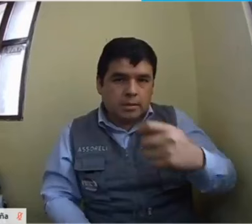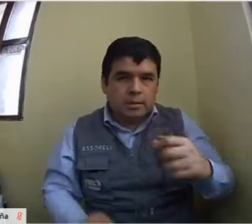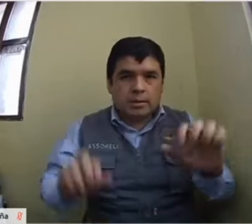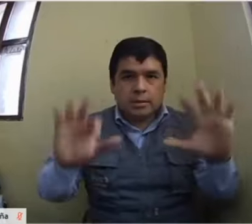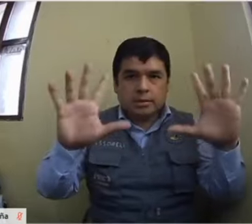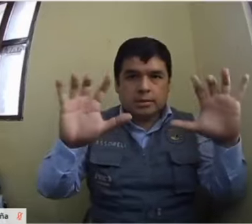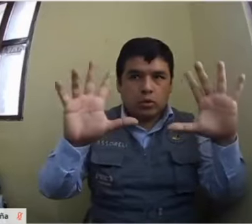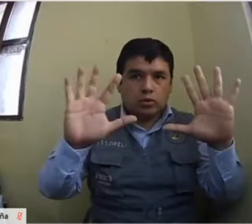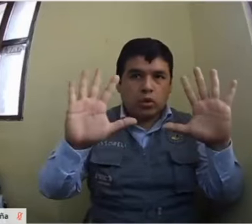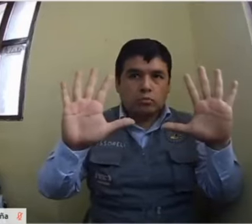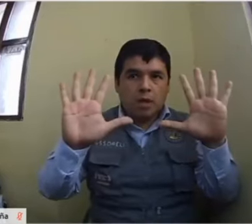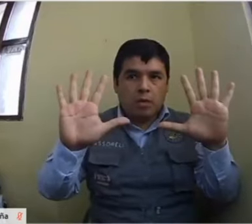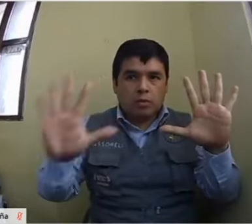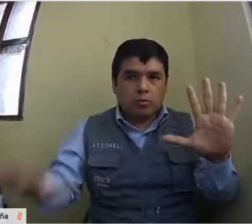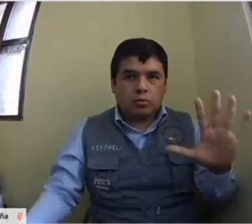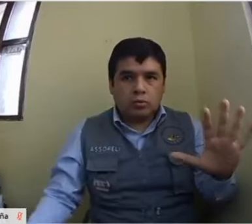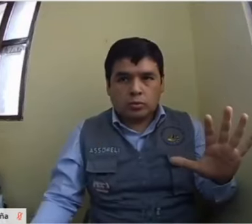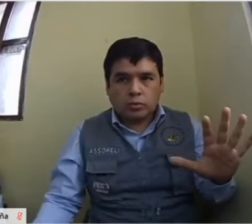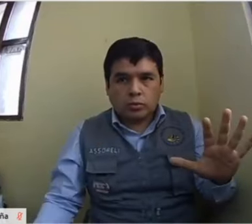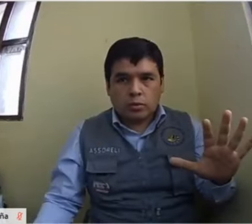Si utilizan la izquierda o la derecha.